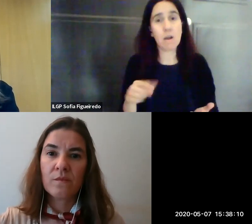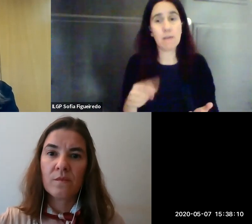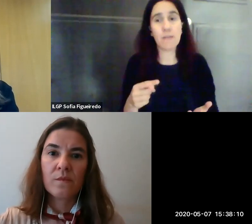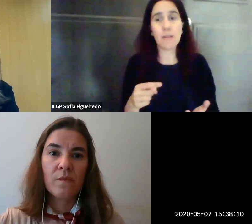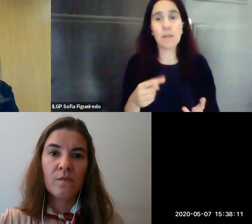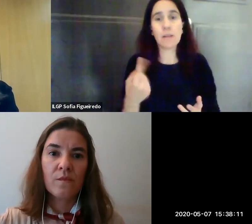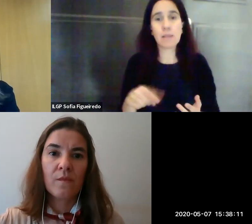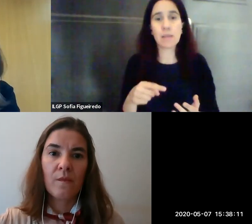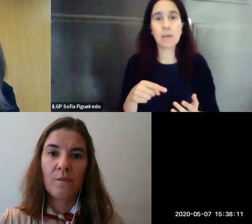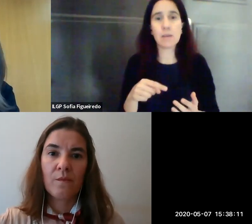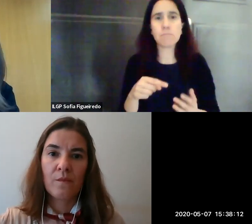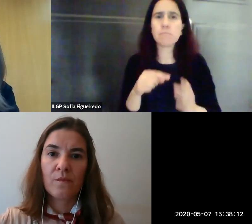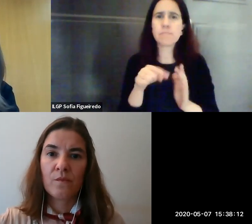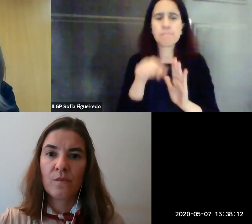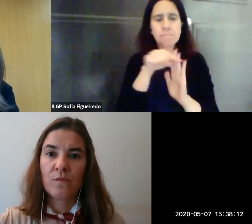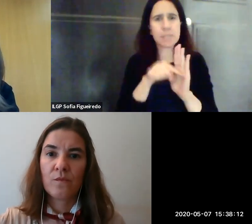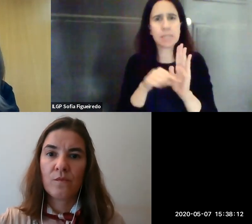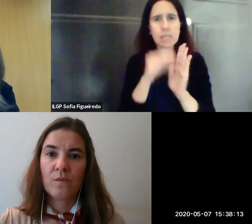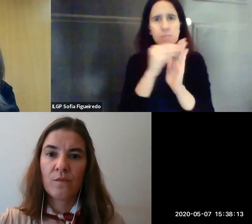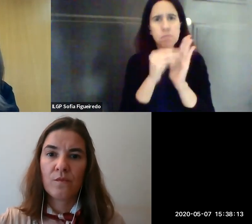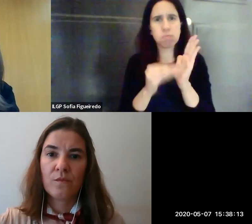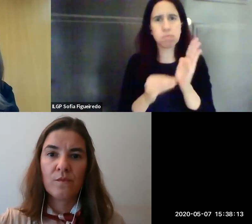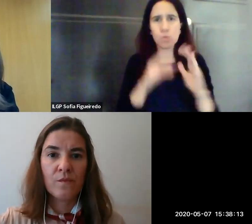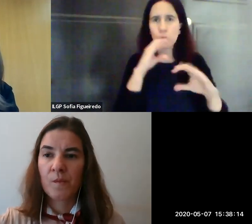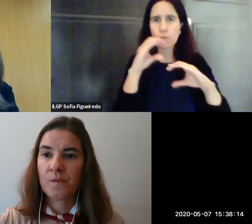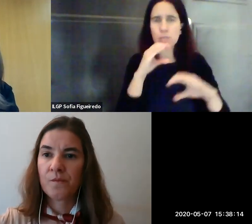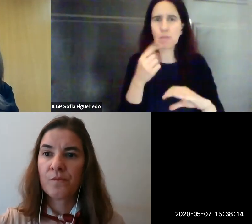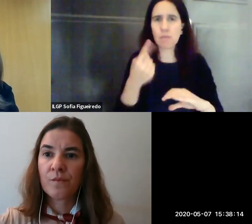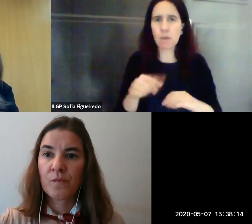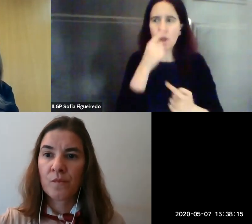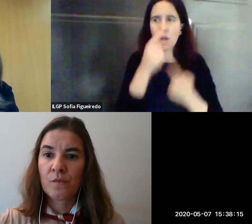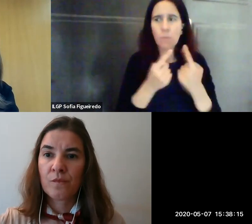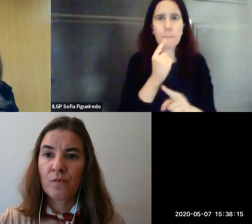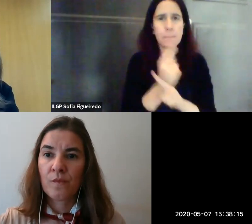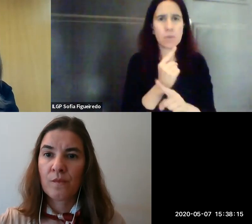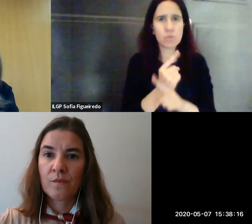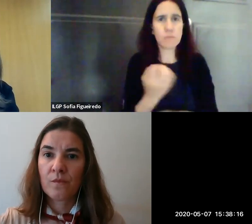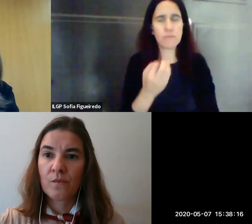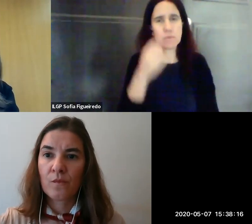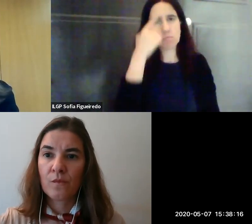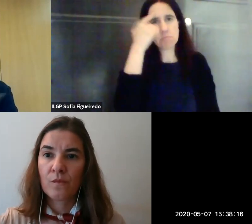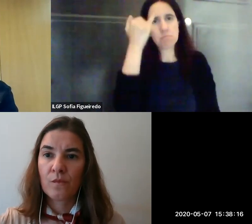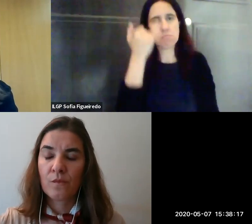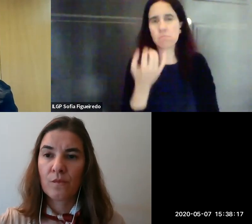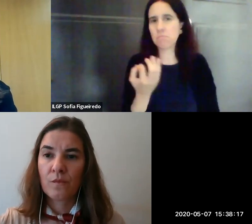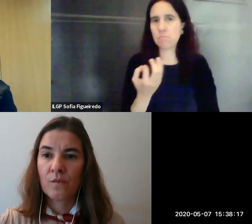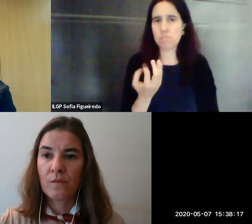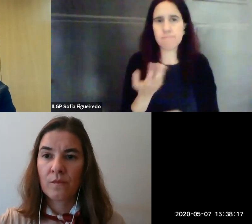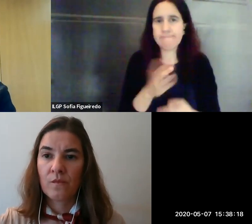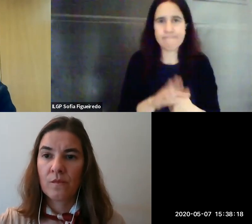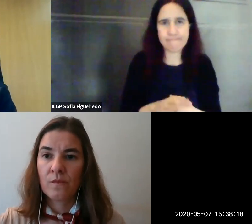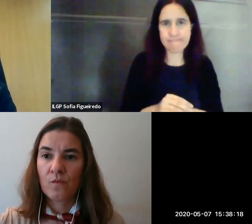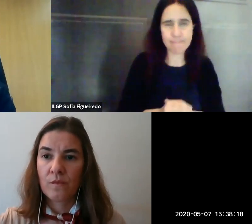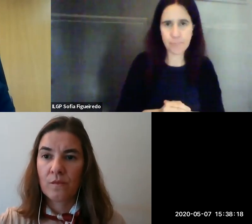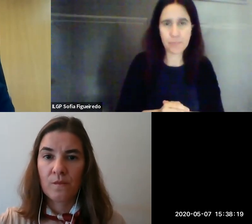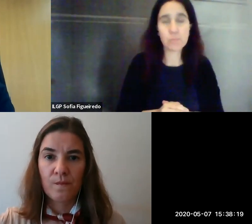medidas, algumas iniciativas de comunicação que serão as mesmas. Eu estou-me a lembrar de utilizar, por exemplo,